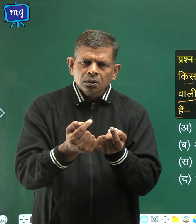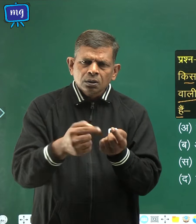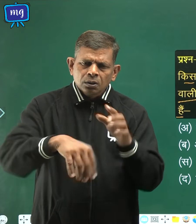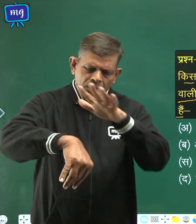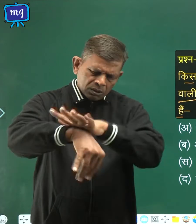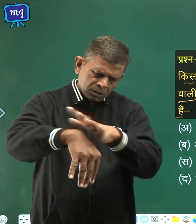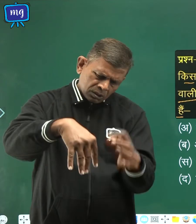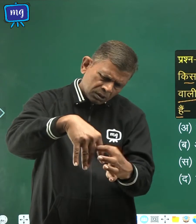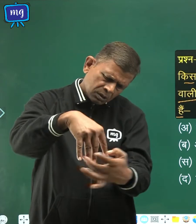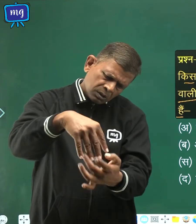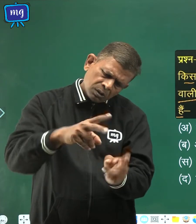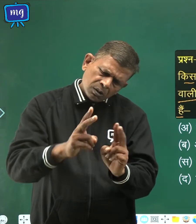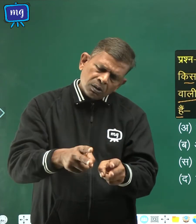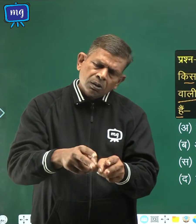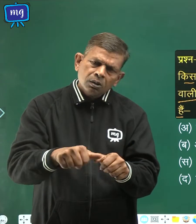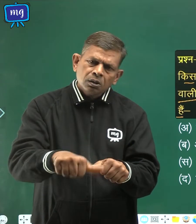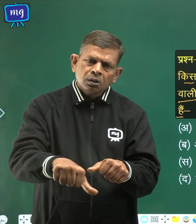जड़ में पाया जाता है